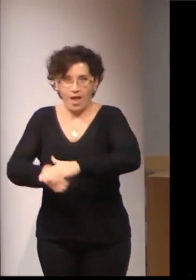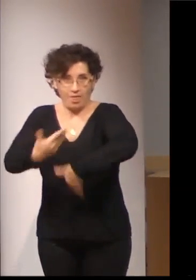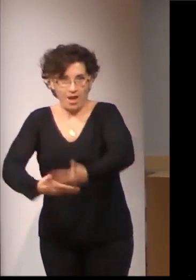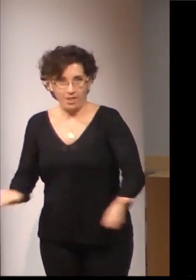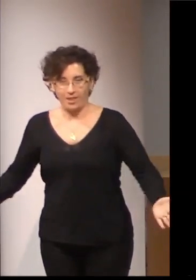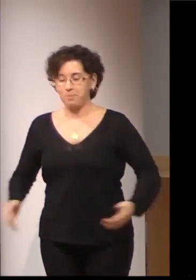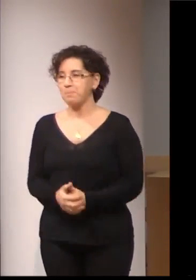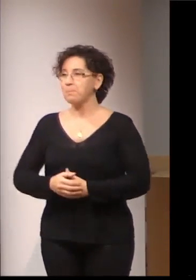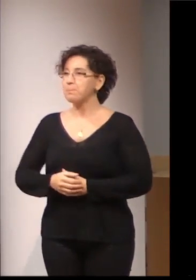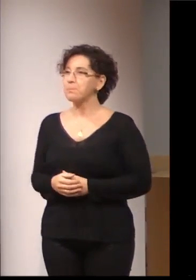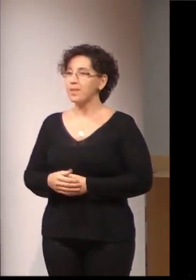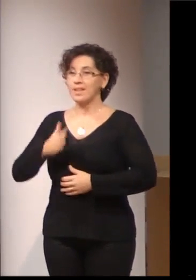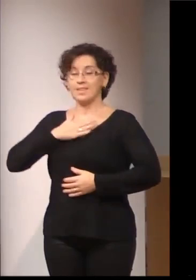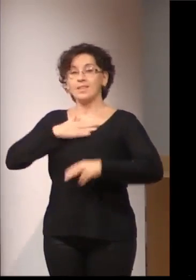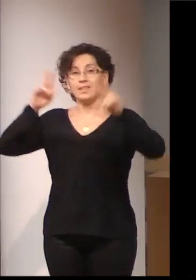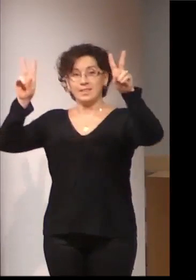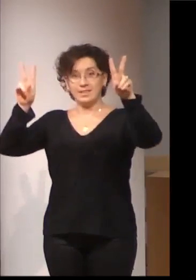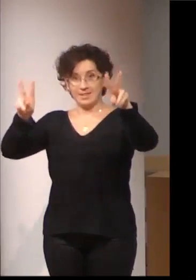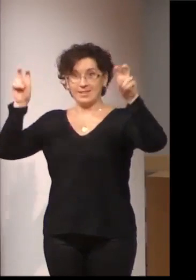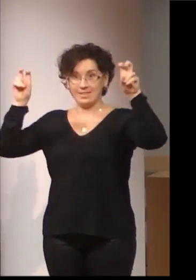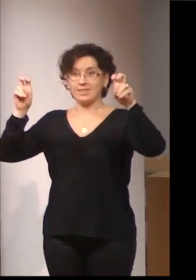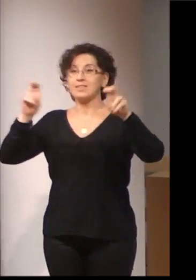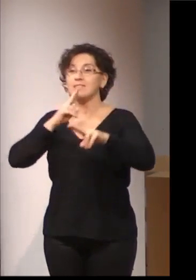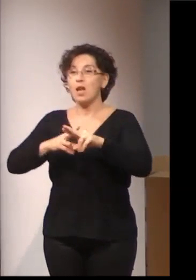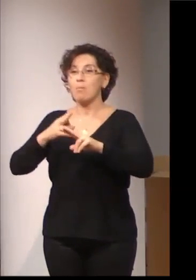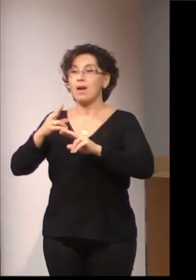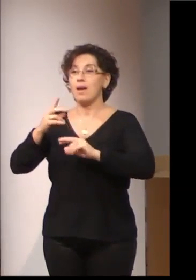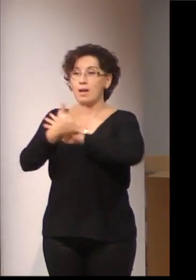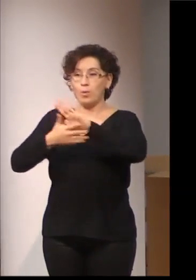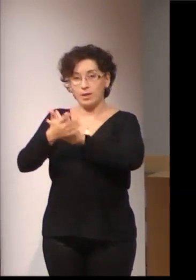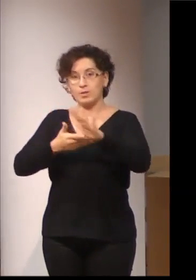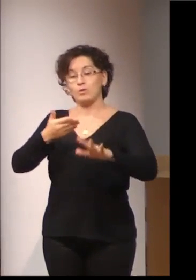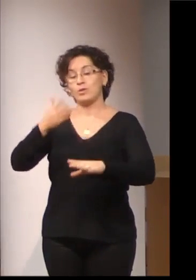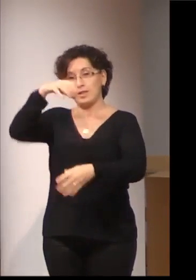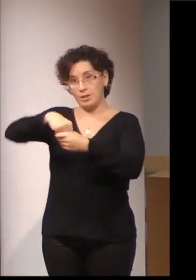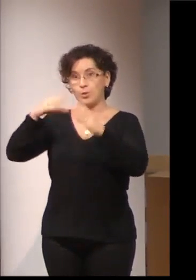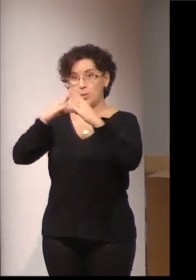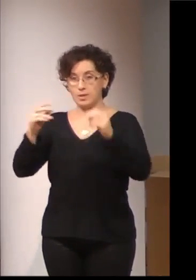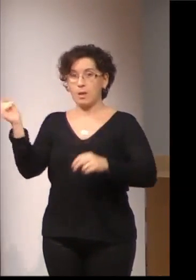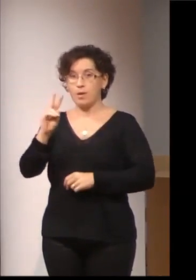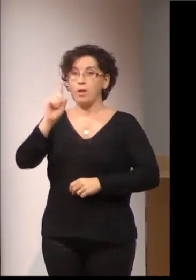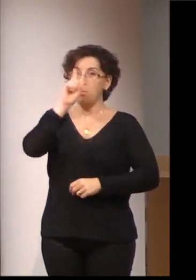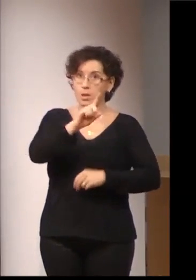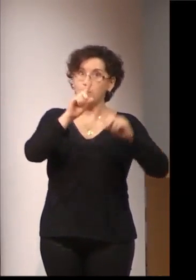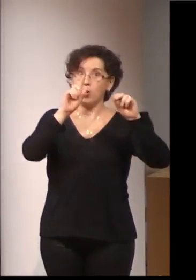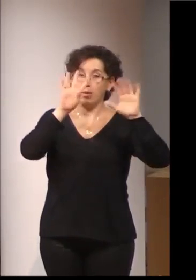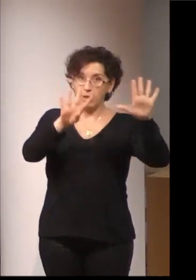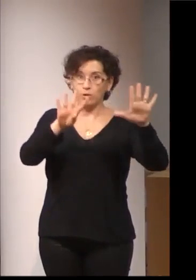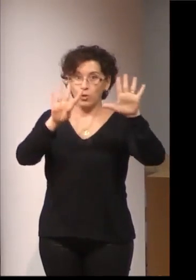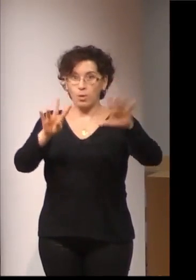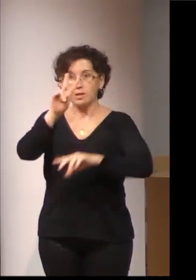Hemos titulado nuestra conversación con vosotros, la lengua de signos española en la Universidad de Valladolid, 1992-2020,